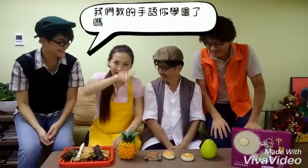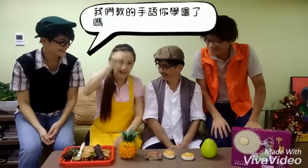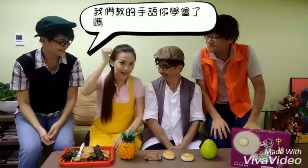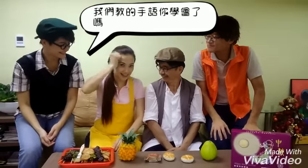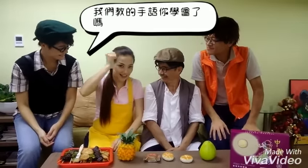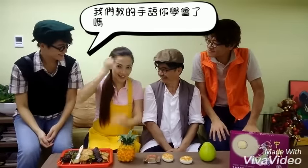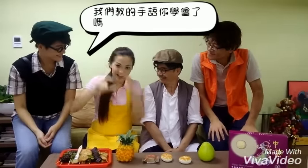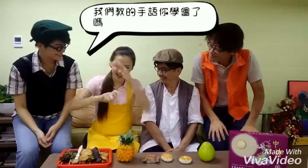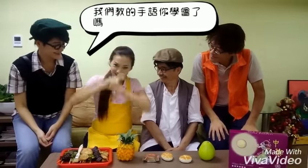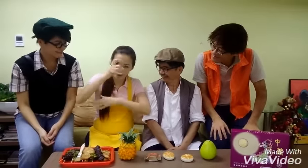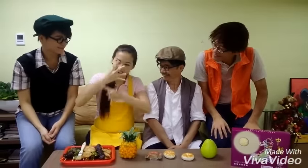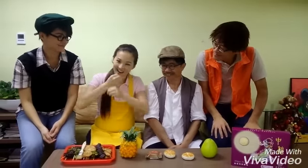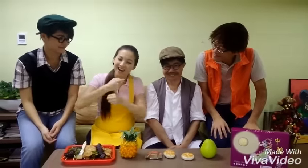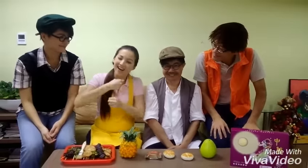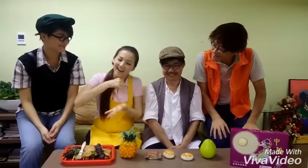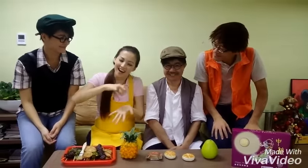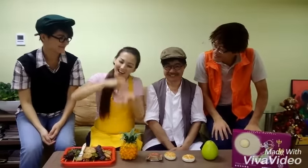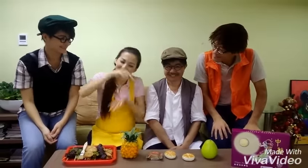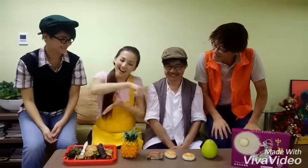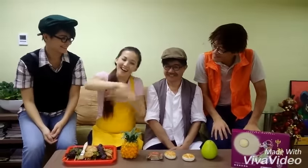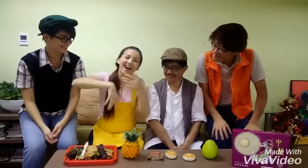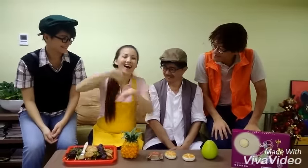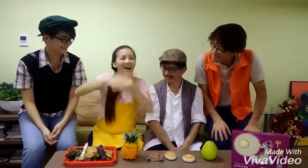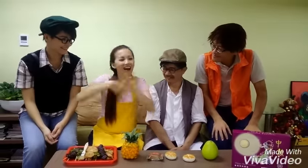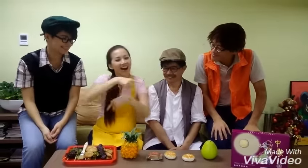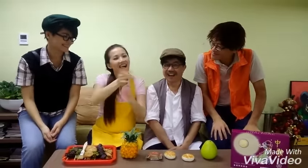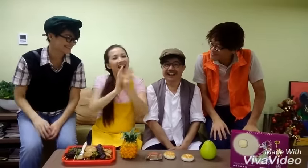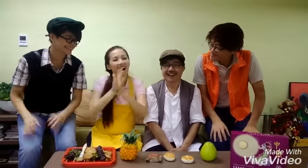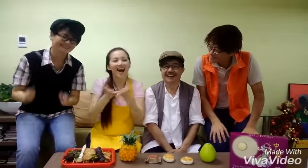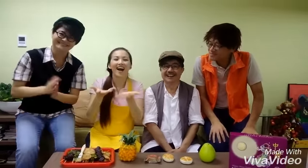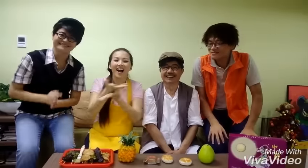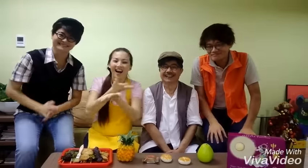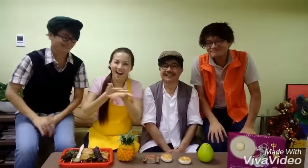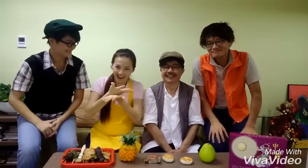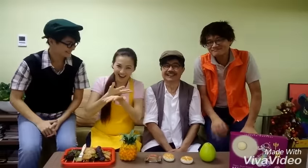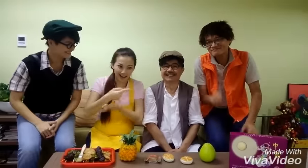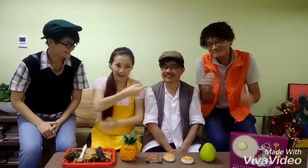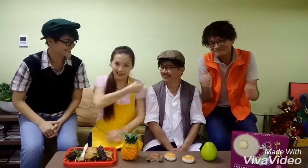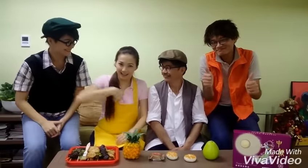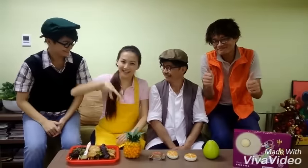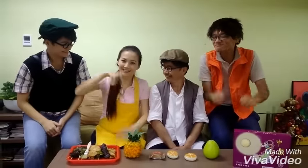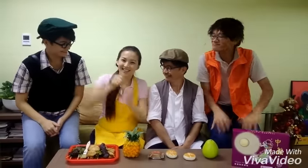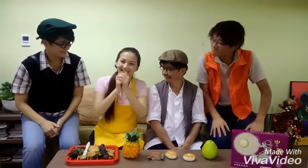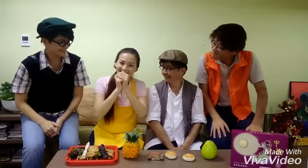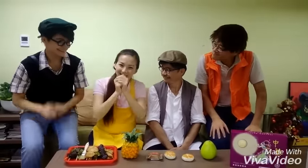会了吗？记得哦，中秋节要练习用手语聊天哦。